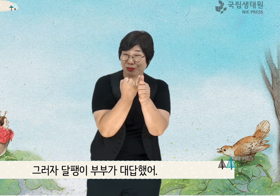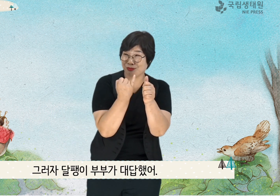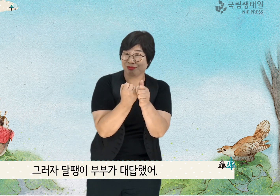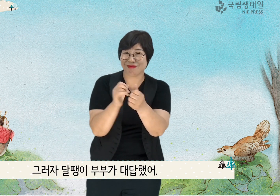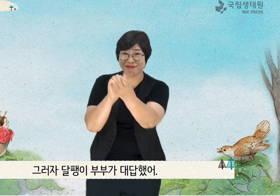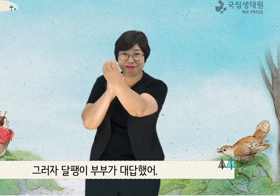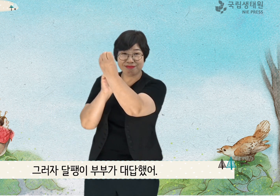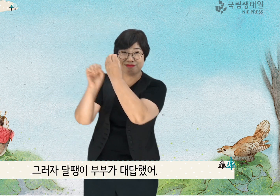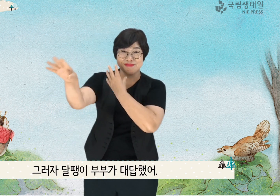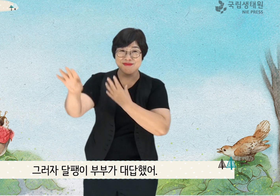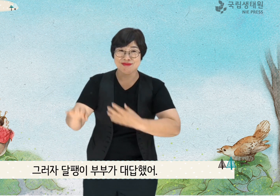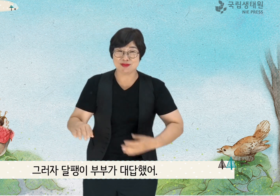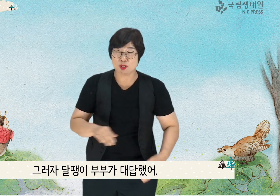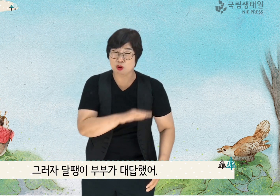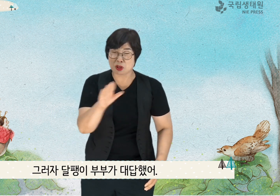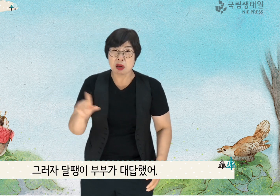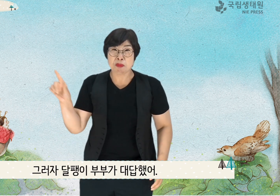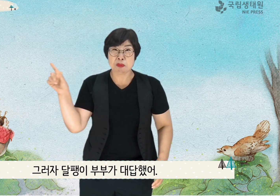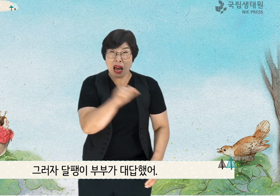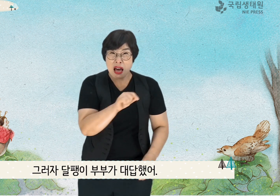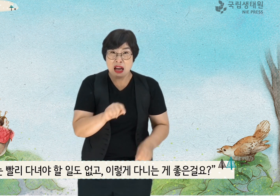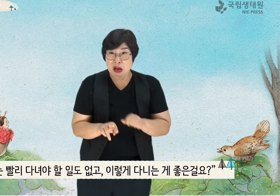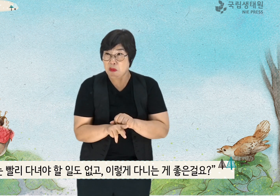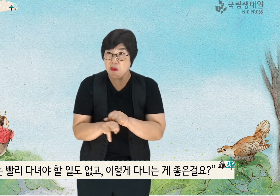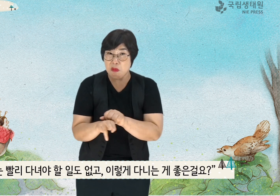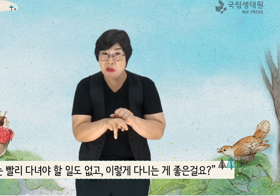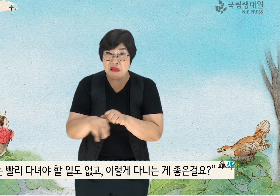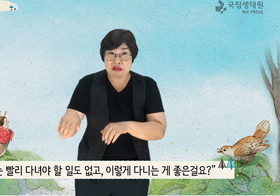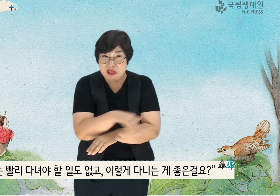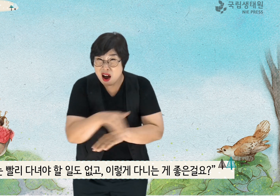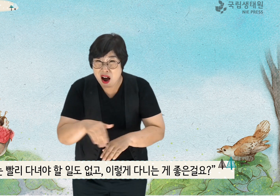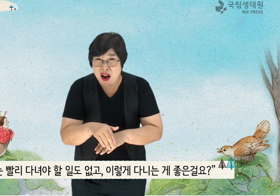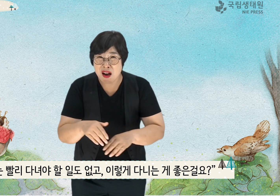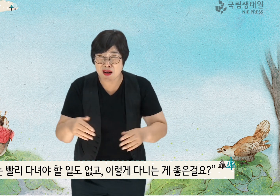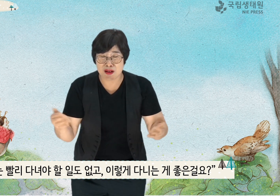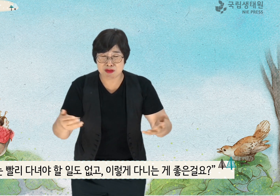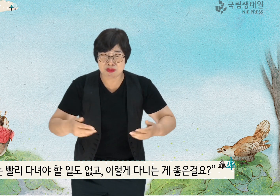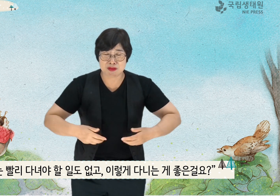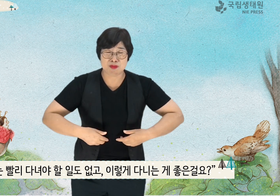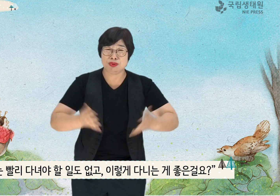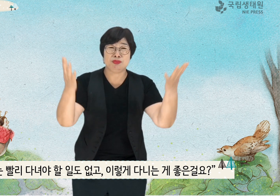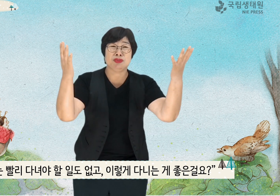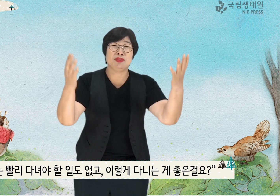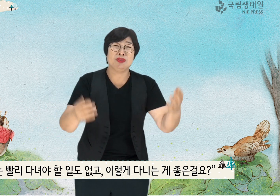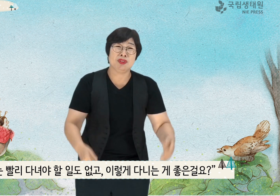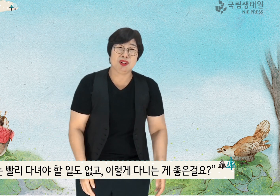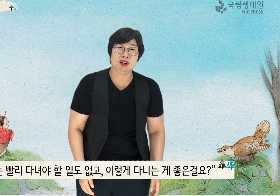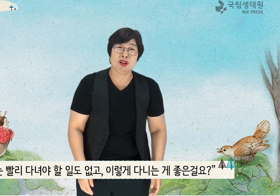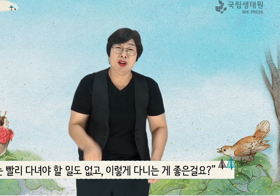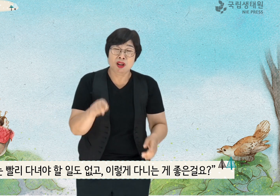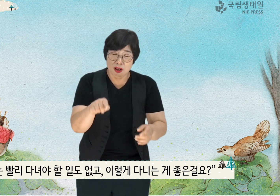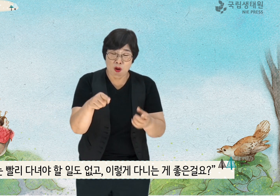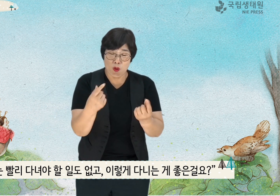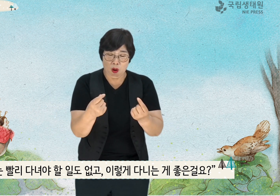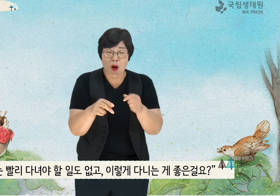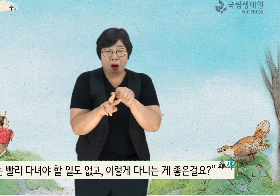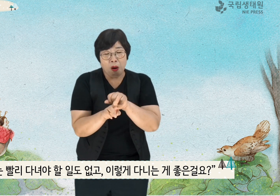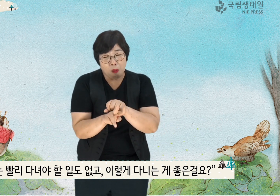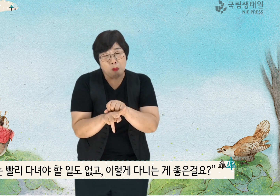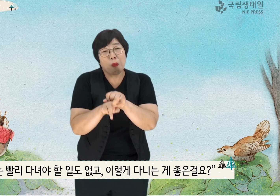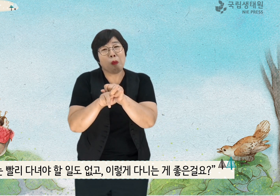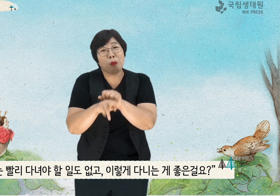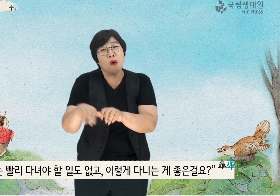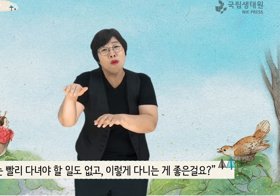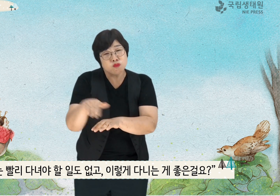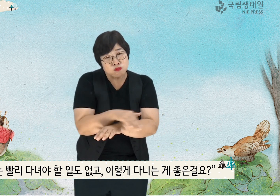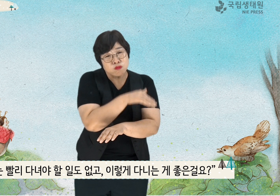그러자 달팽이 부부가 대답했어. 우리는 빨리 다녀야 할 일도 없고 이렇게